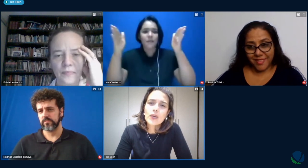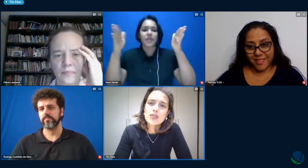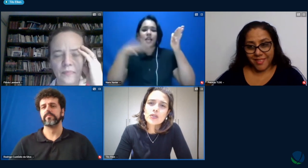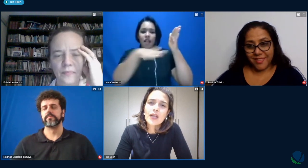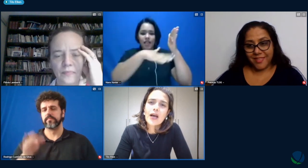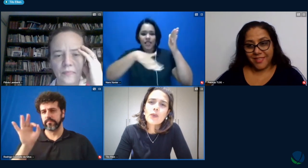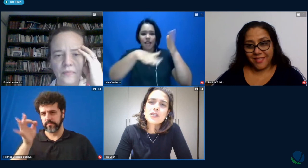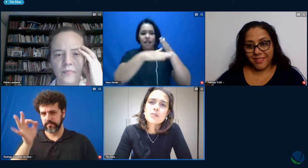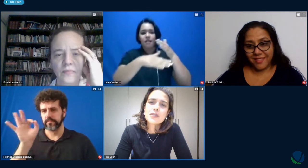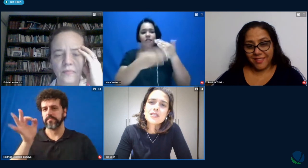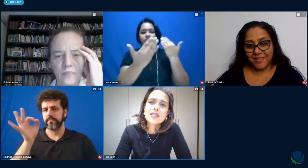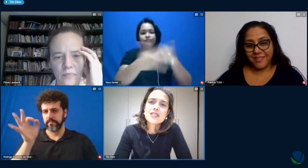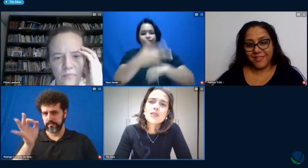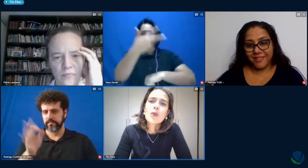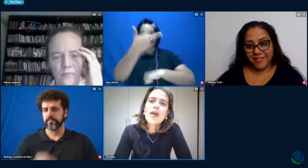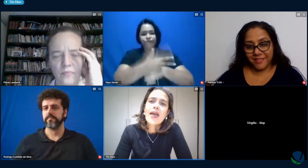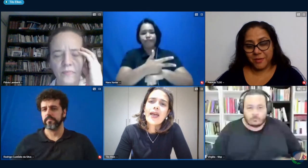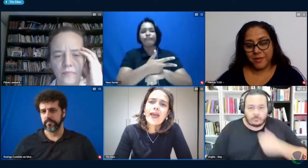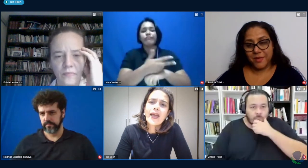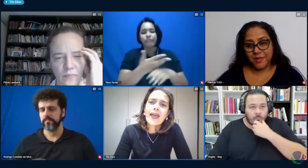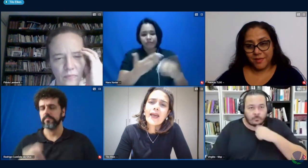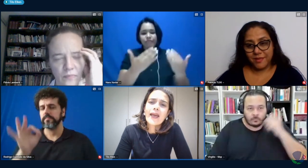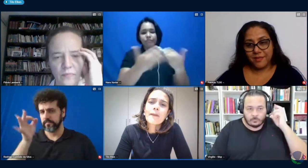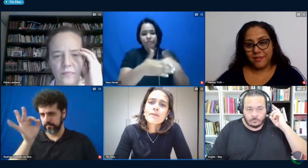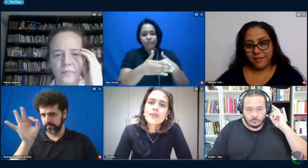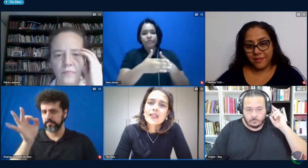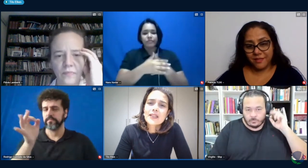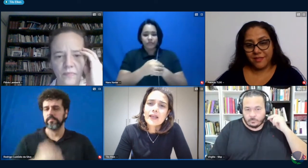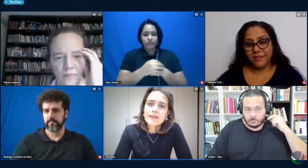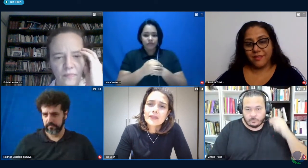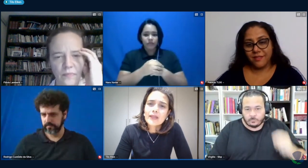área educacional, eles precisam